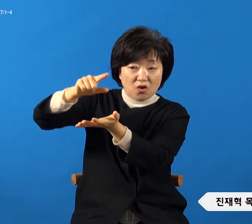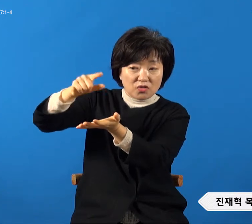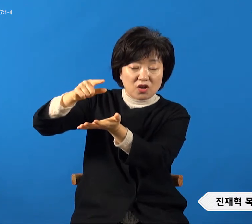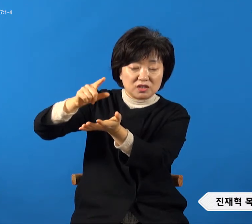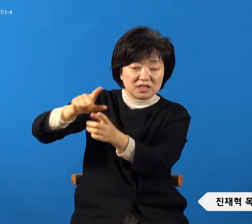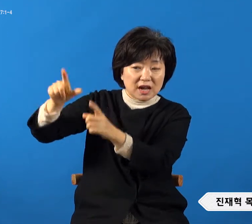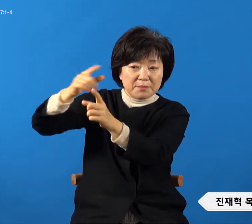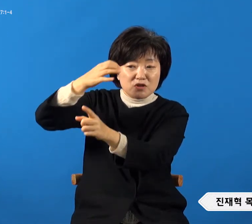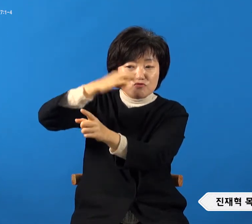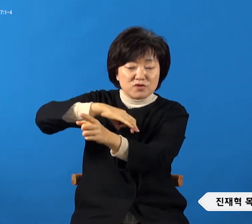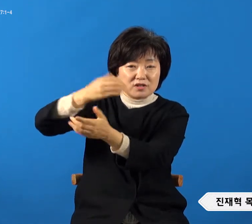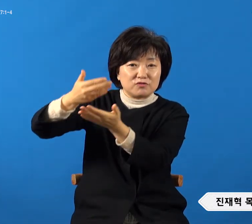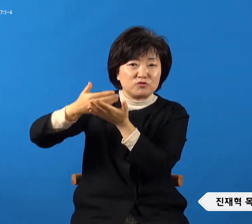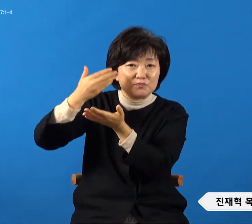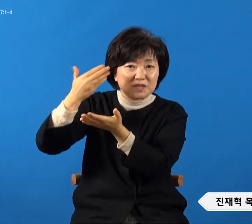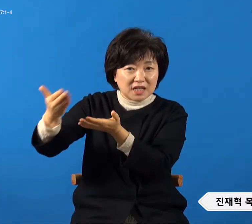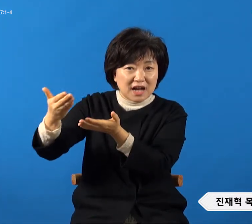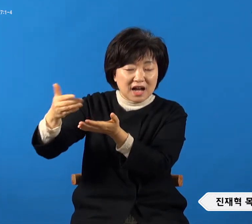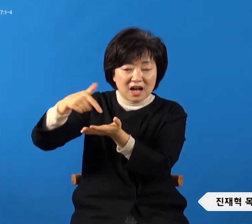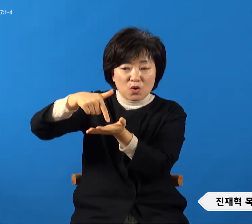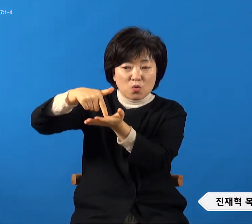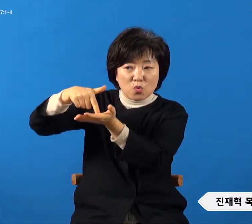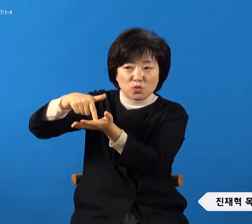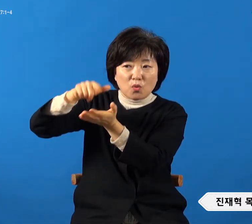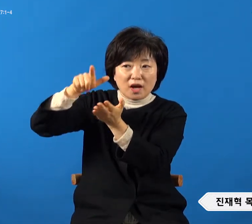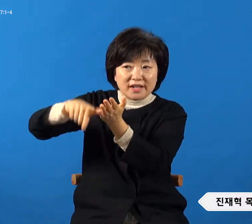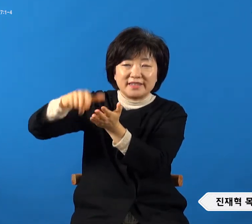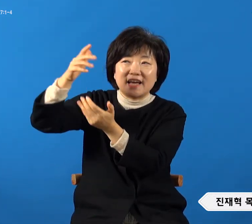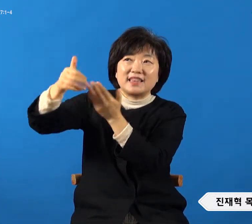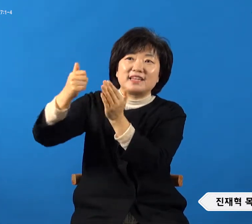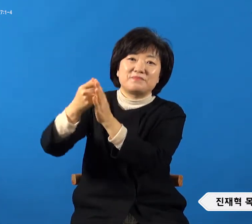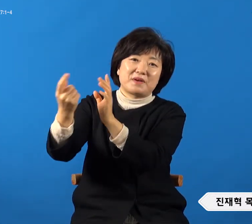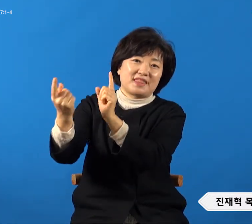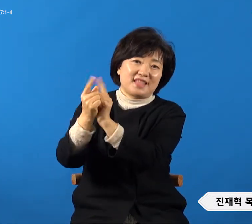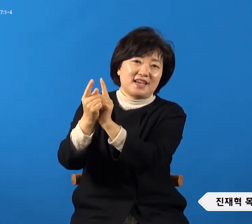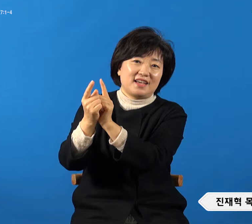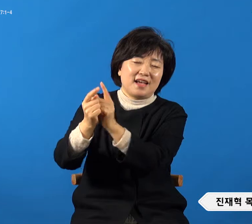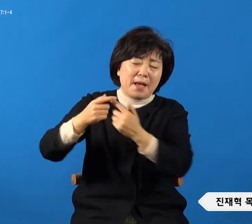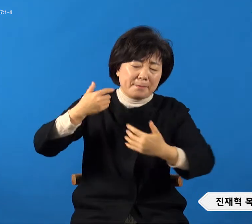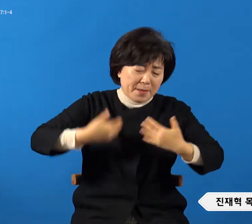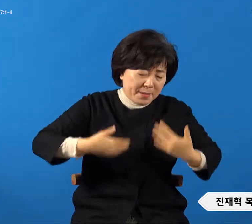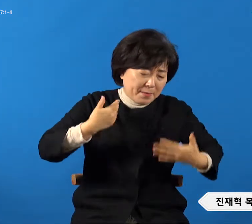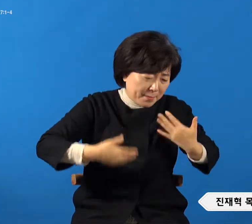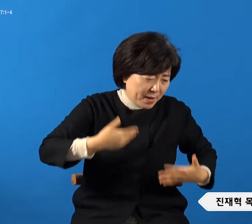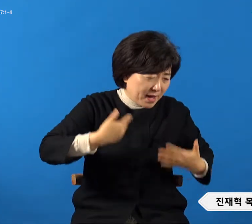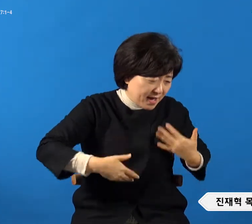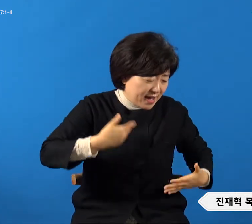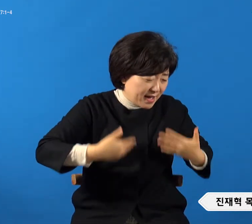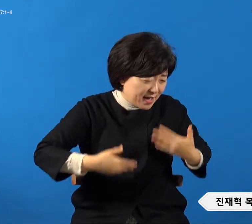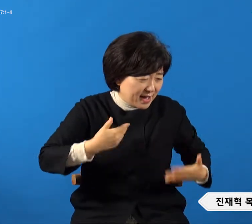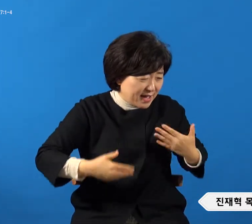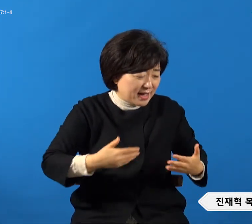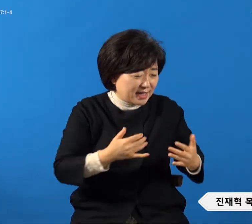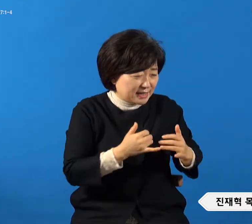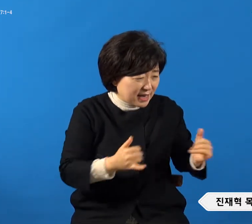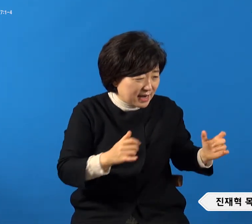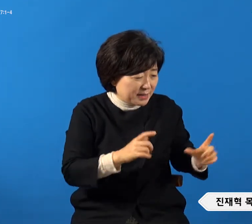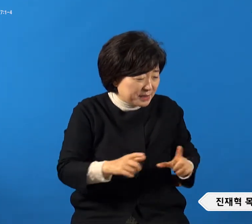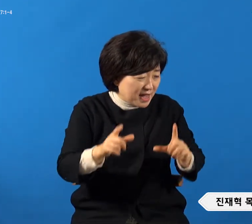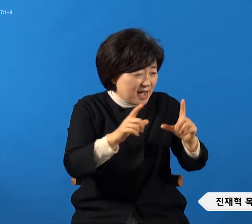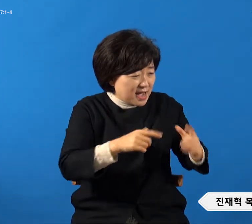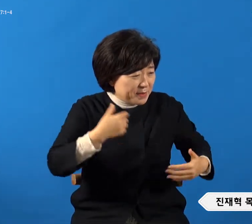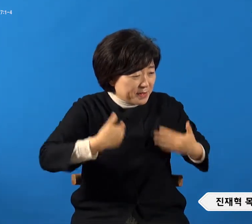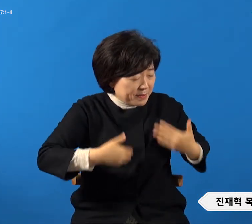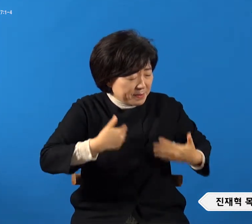첫째로 우리는 고독에서 하나님을 만납니다. 바쁜 일정 가운데, 우리의 삶의 여정